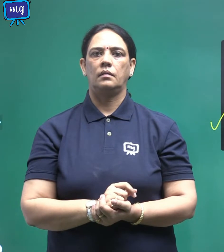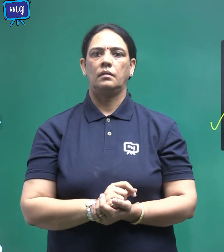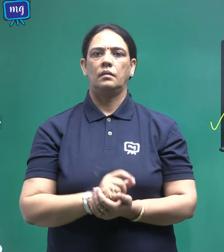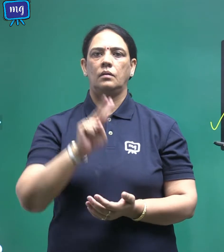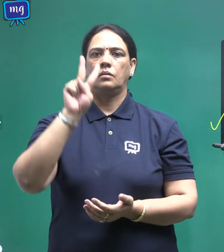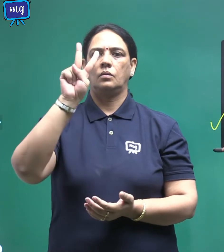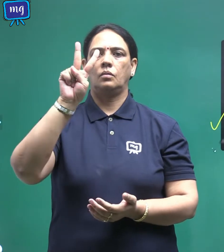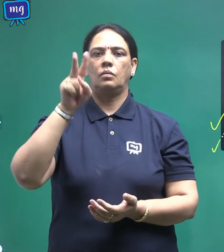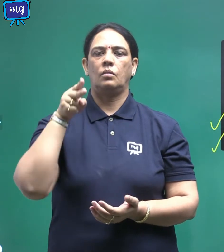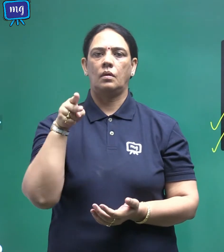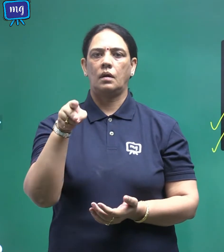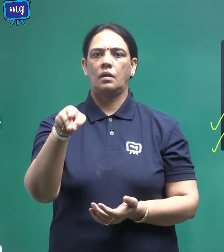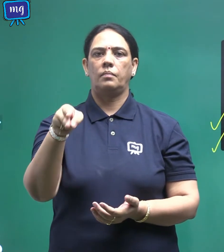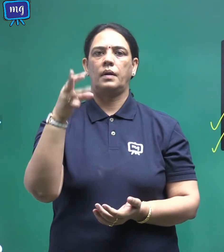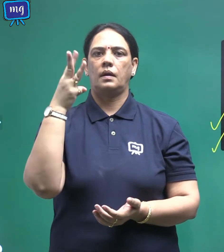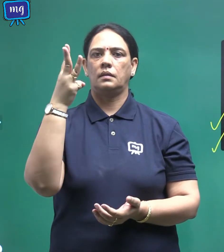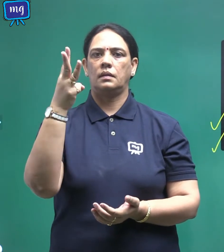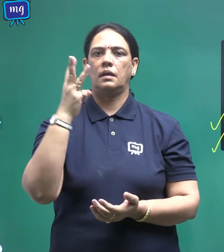2:3,